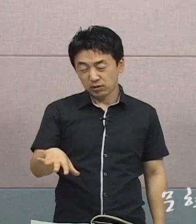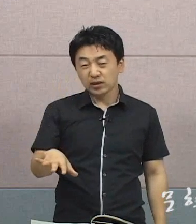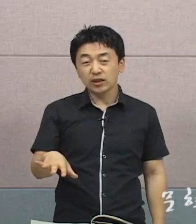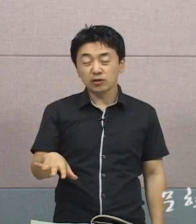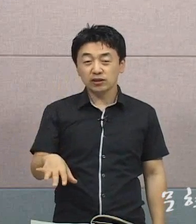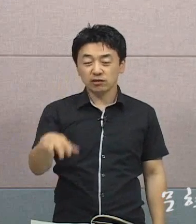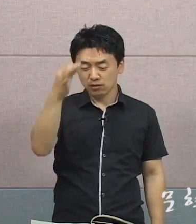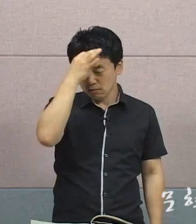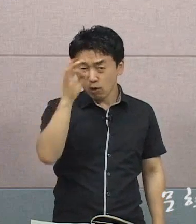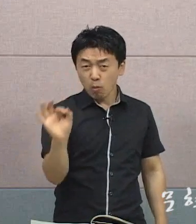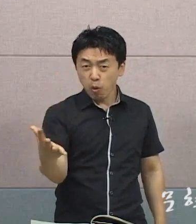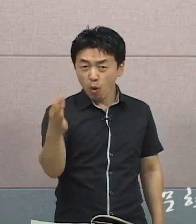이렇게 사용을 하시던가요?